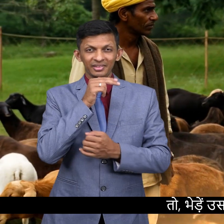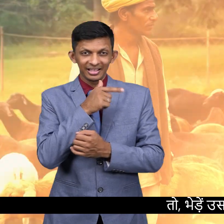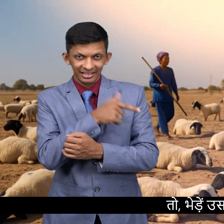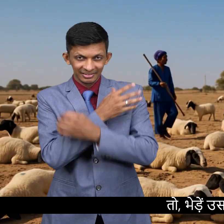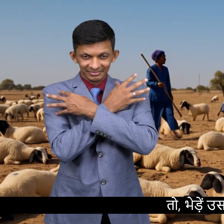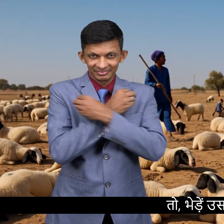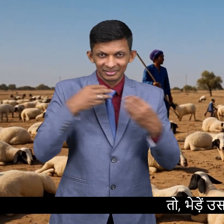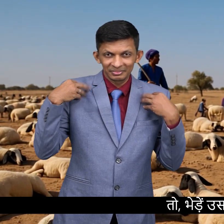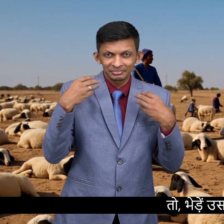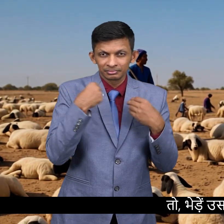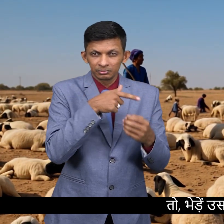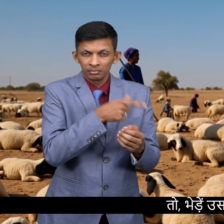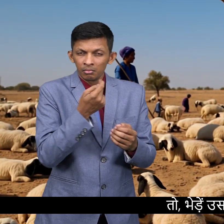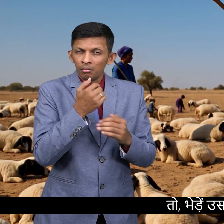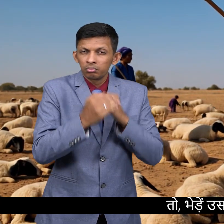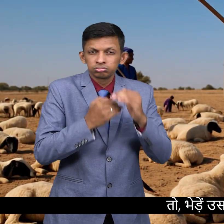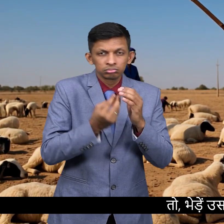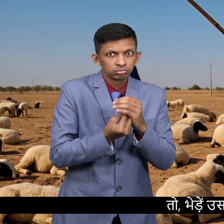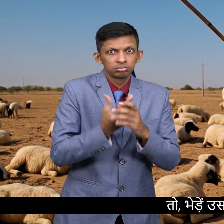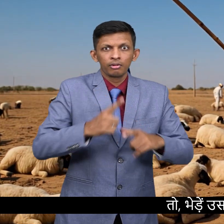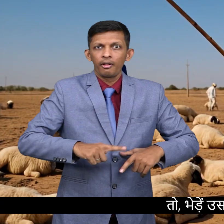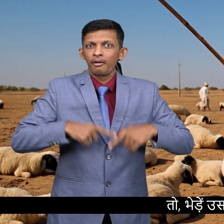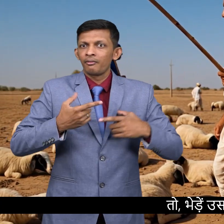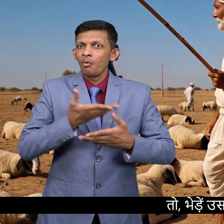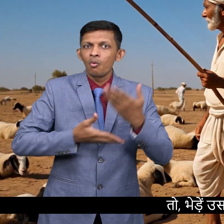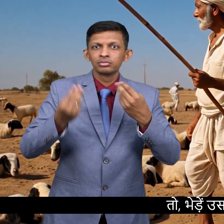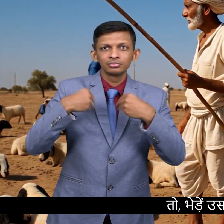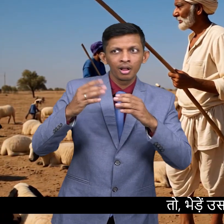तो भेड़ें उसकी धन और आजीविका है।